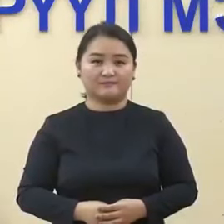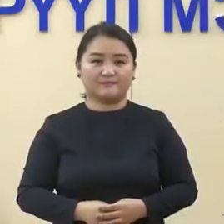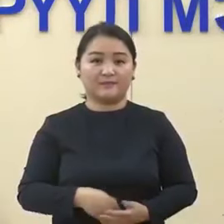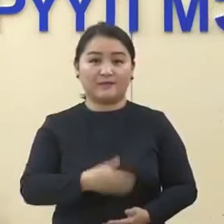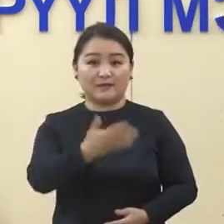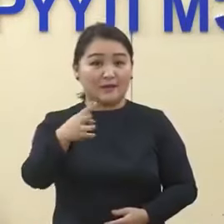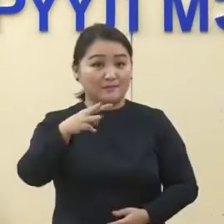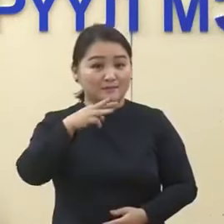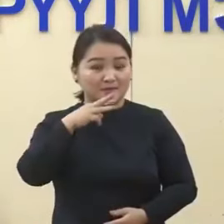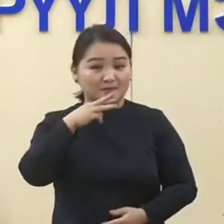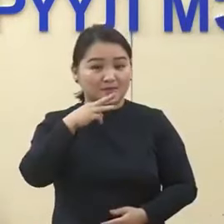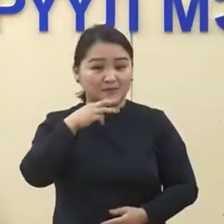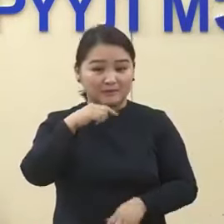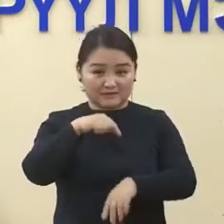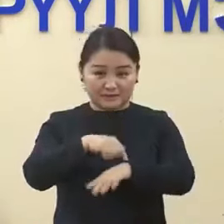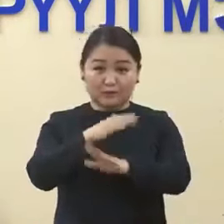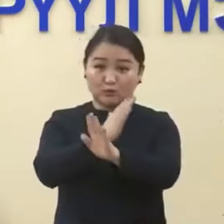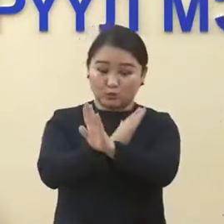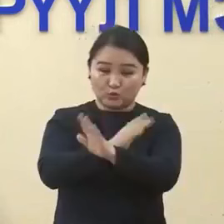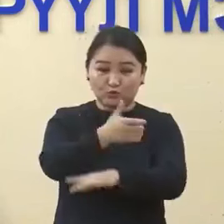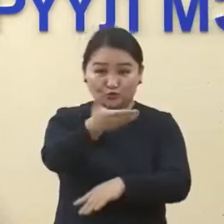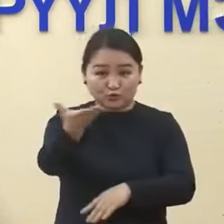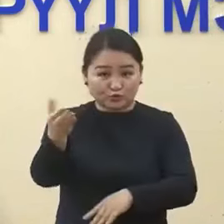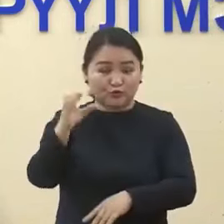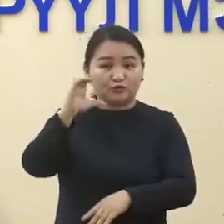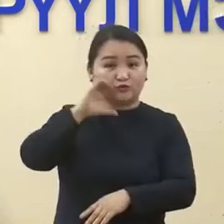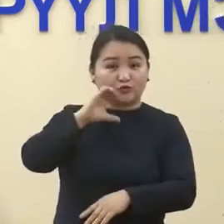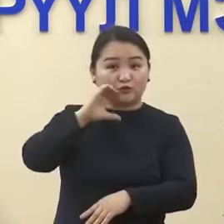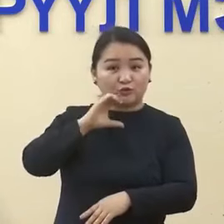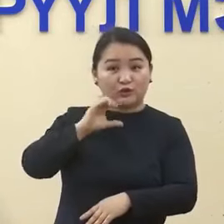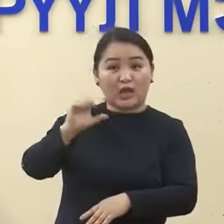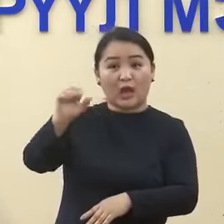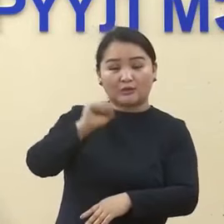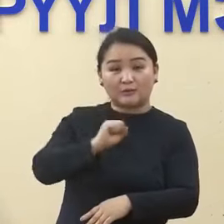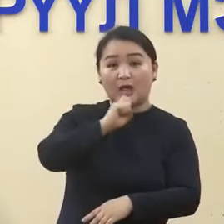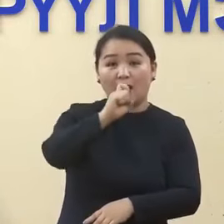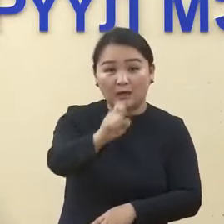За манай мэдээлэл дуслаа. Ингээд та бүхнийхээ сонирхсан асуултанд хариулъя.